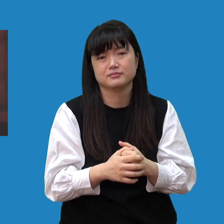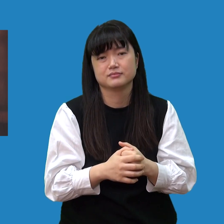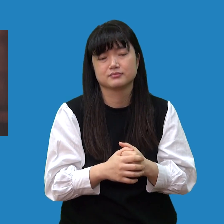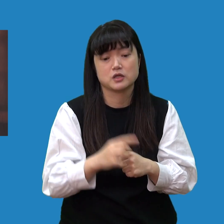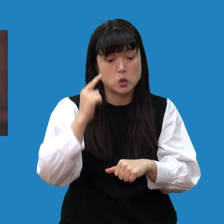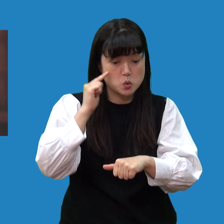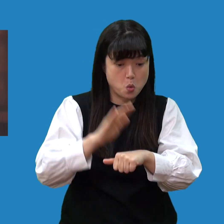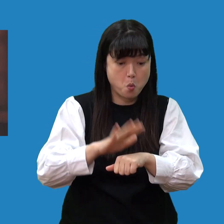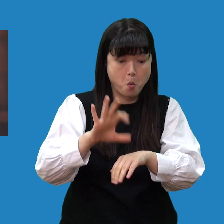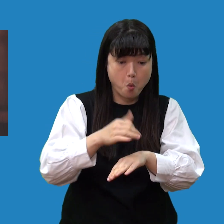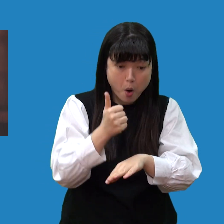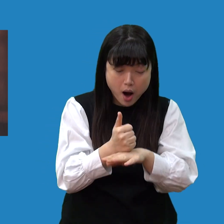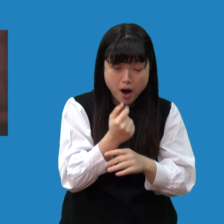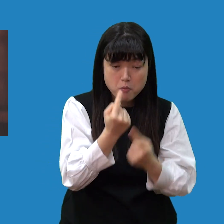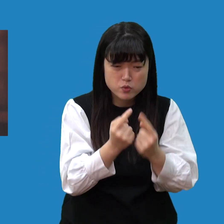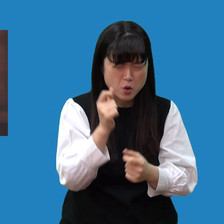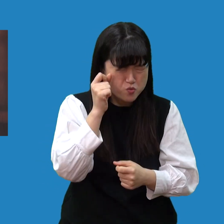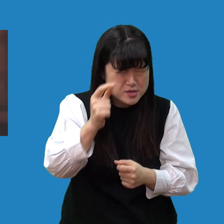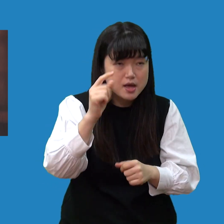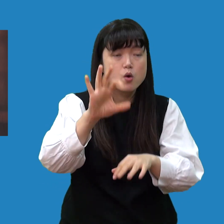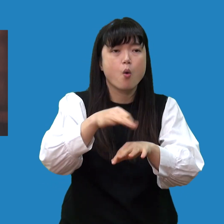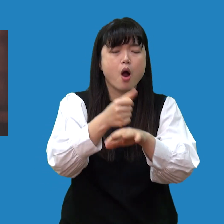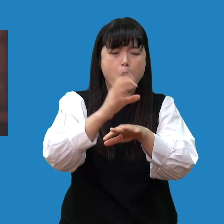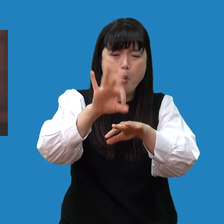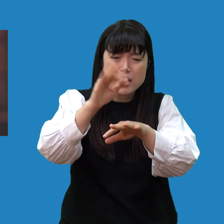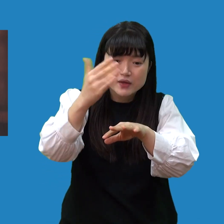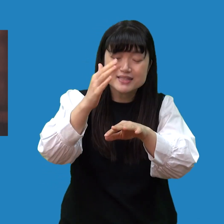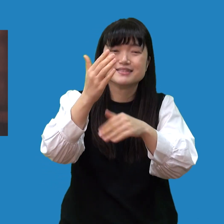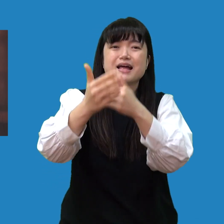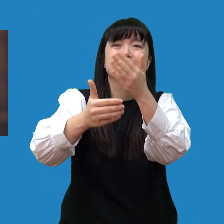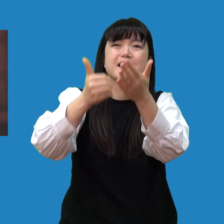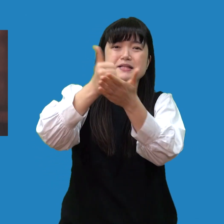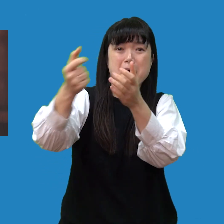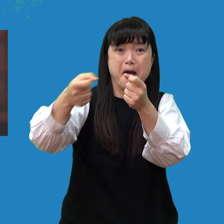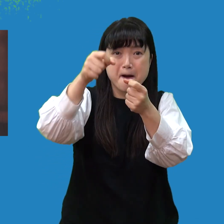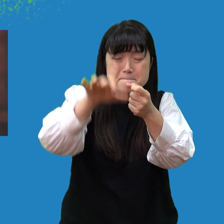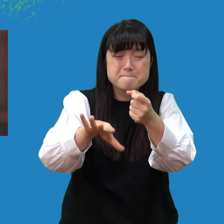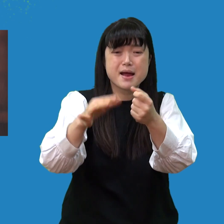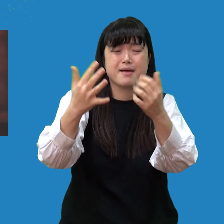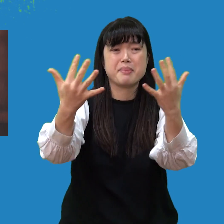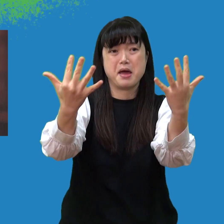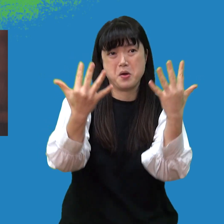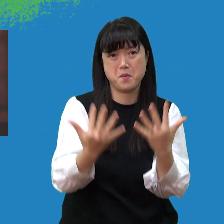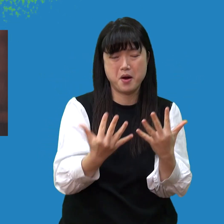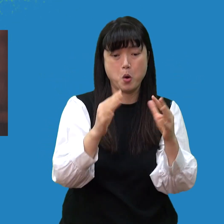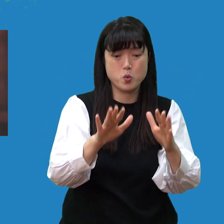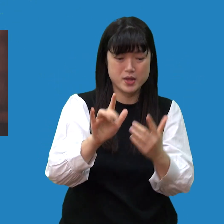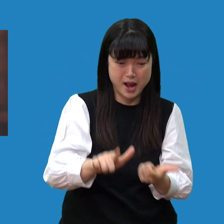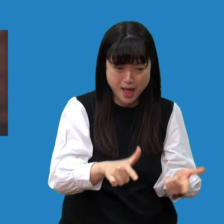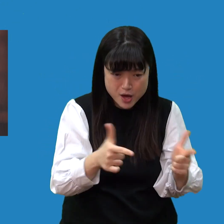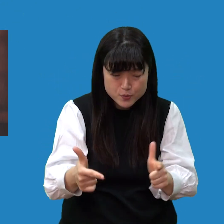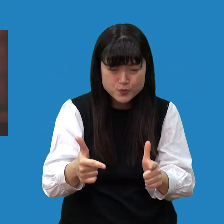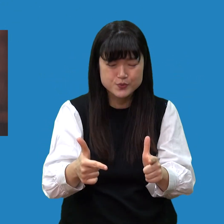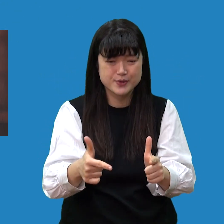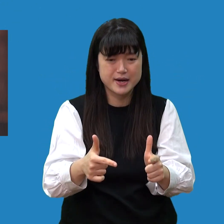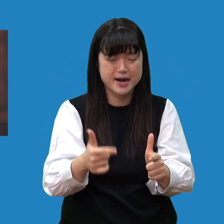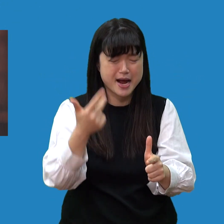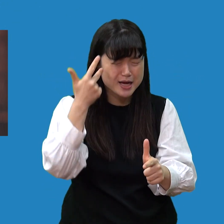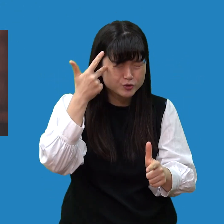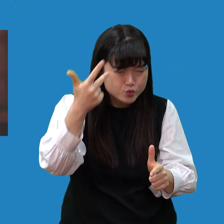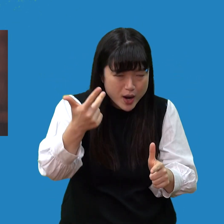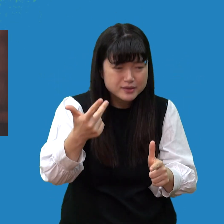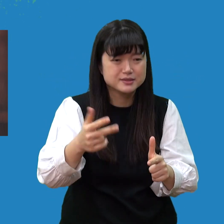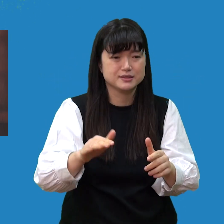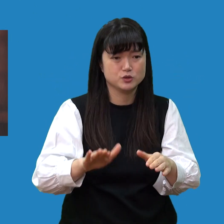이제 솔로몬보다 더 위대하신 왕 중의 왕이신 그 하나님 앞에 나와 오늘 하루를, 아니 한